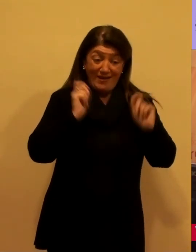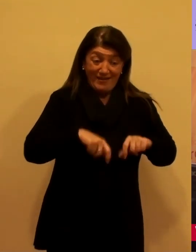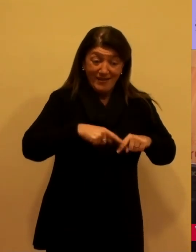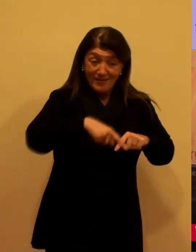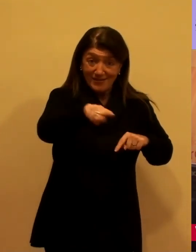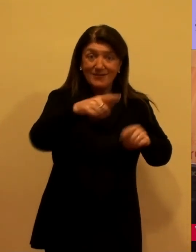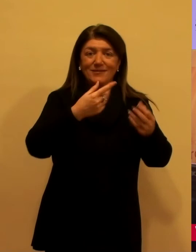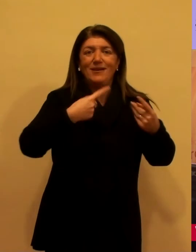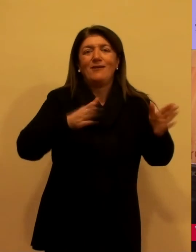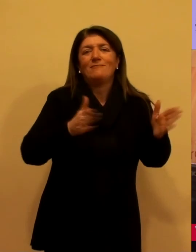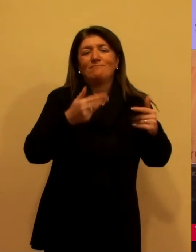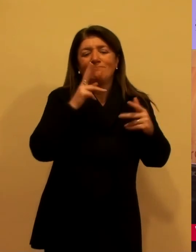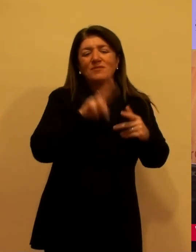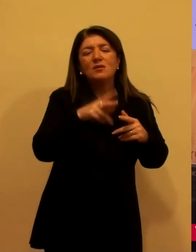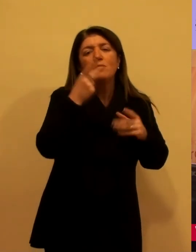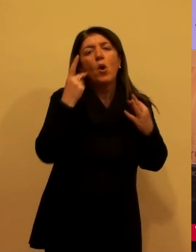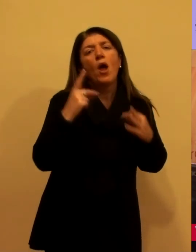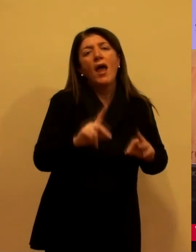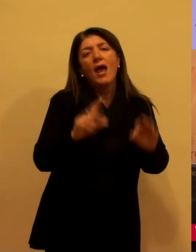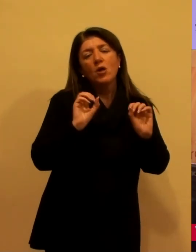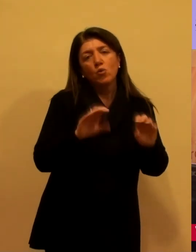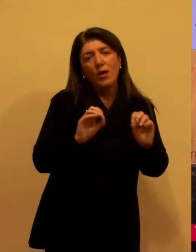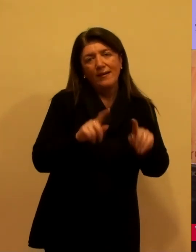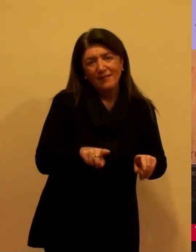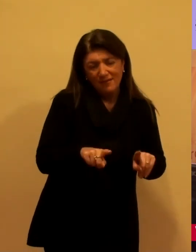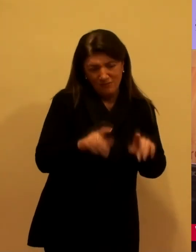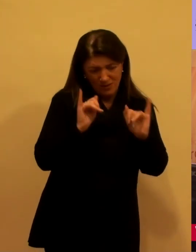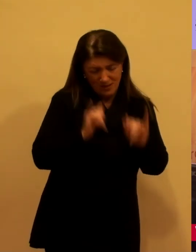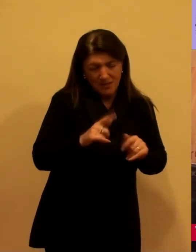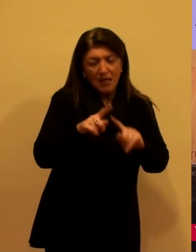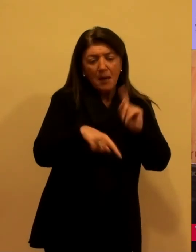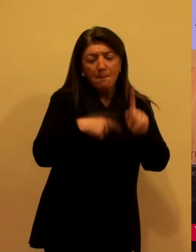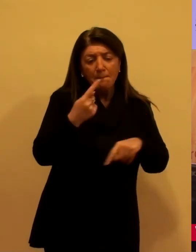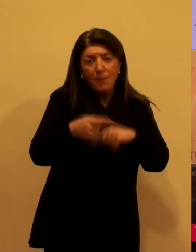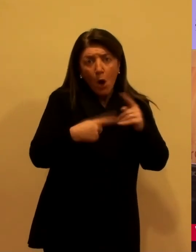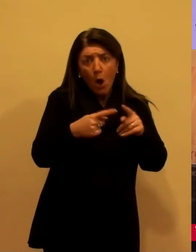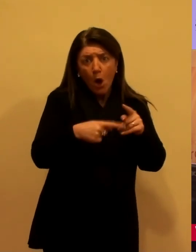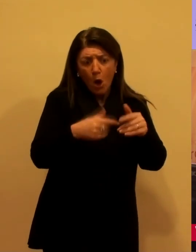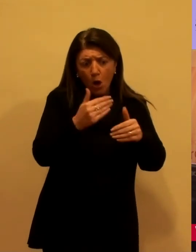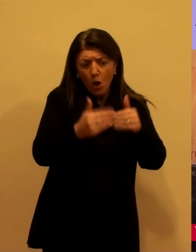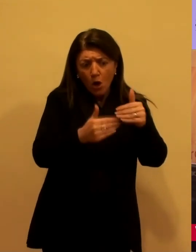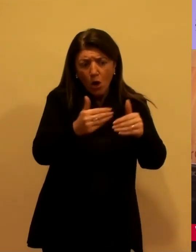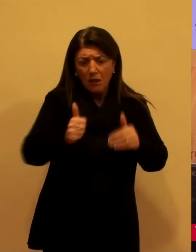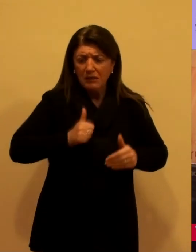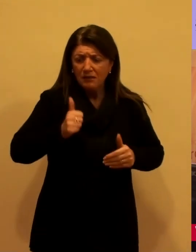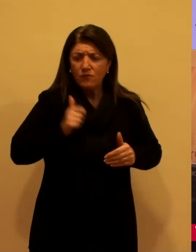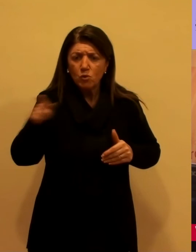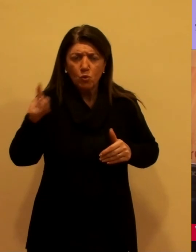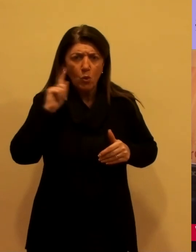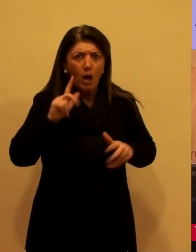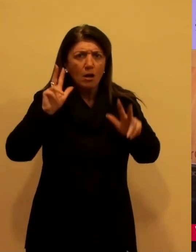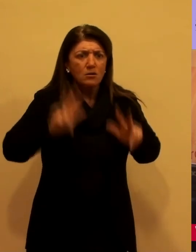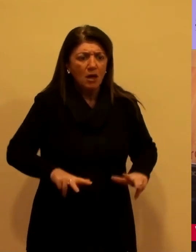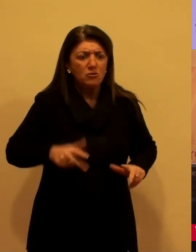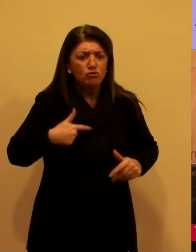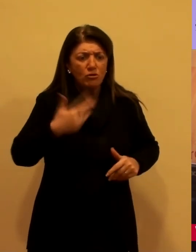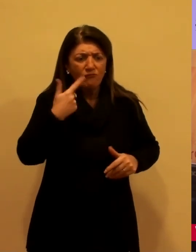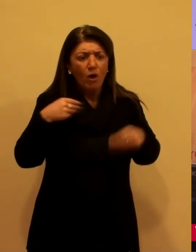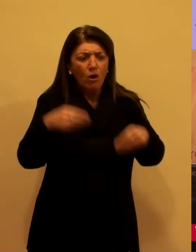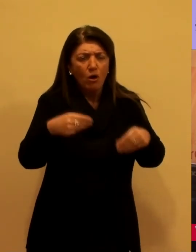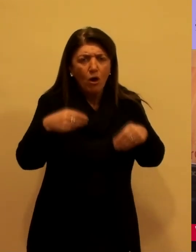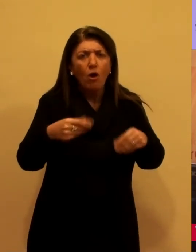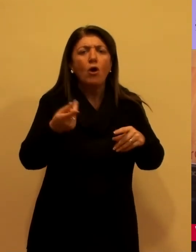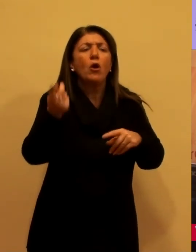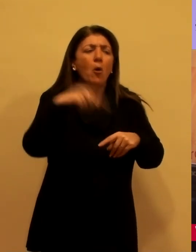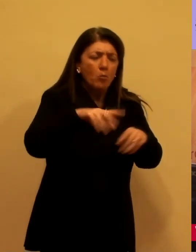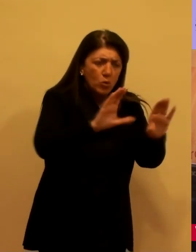arriva all'autonomia dei singoli, che quindi decidono individualmente di essere di presenti, sì. Certo, ma anche nel caso dei ragazzi seguiti